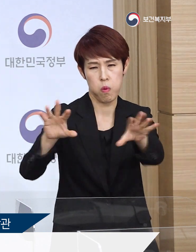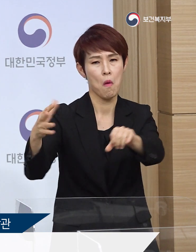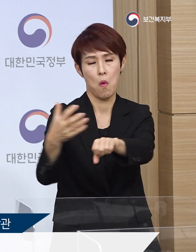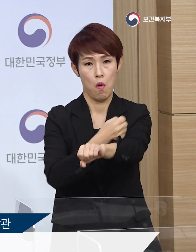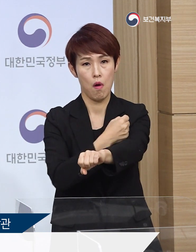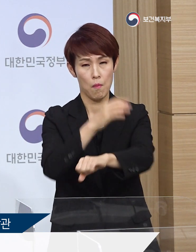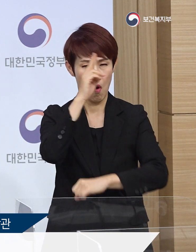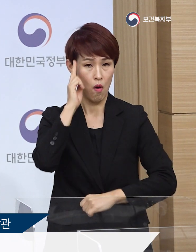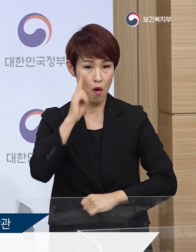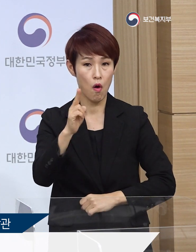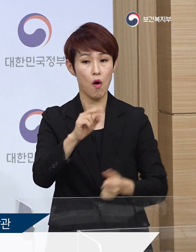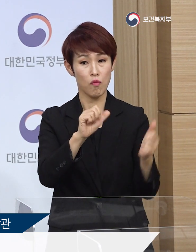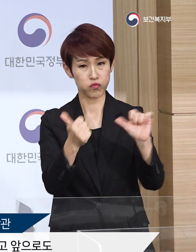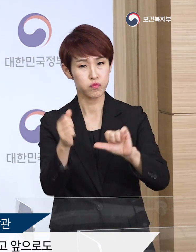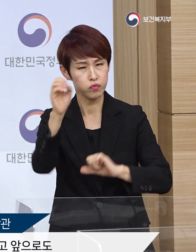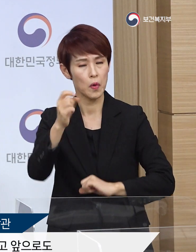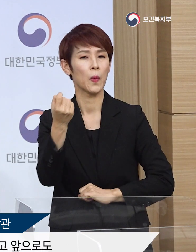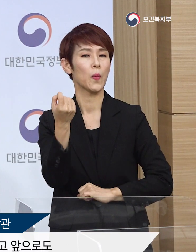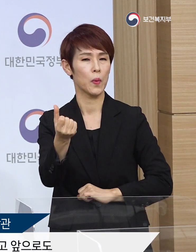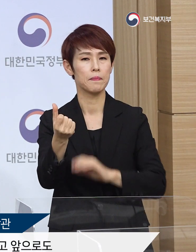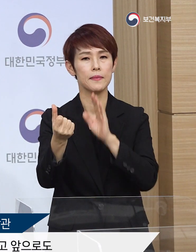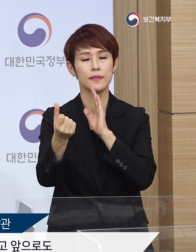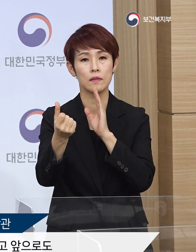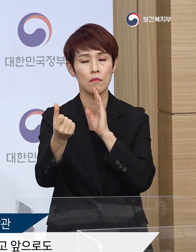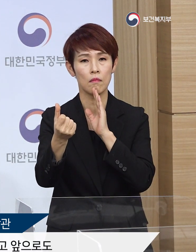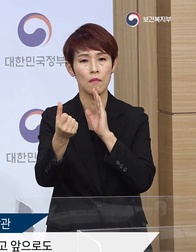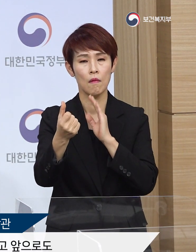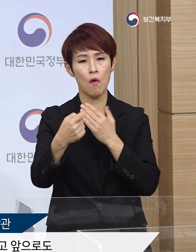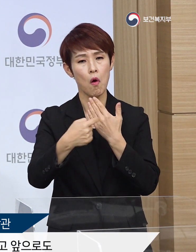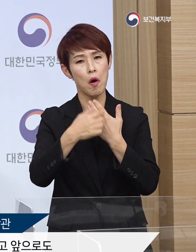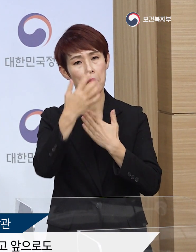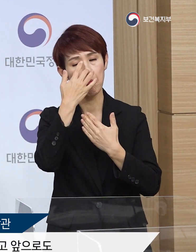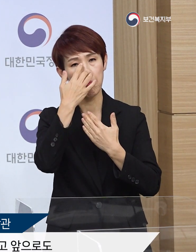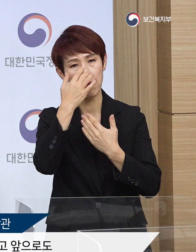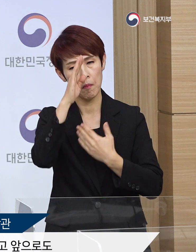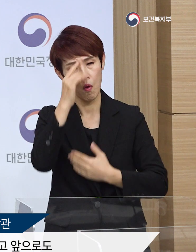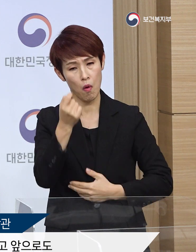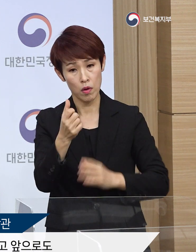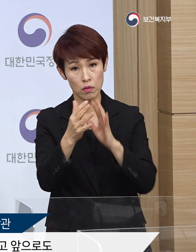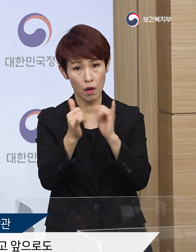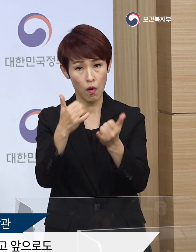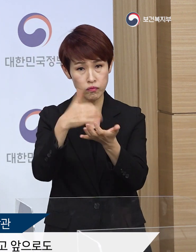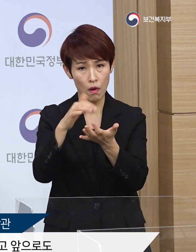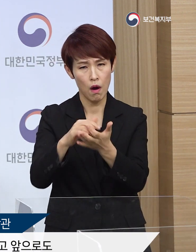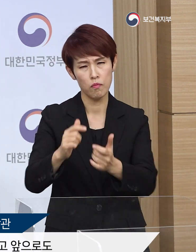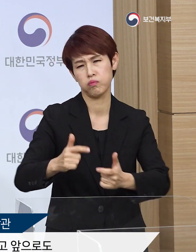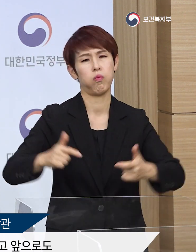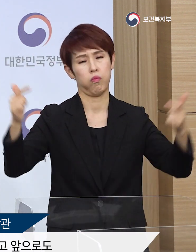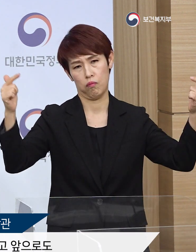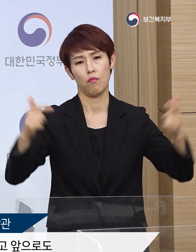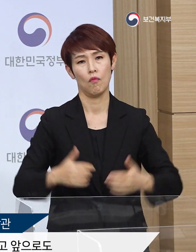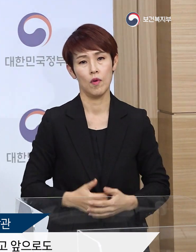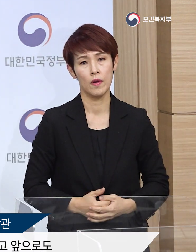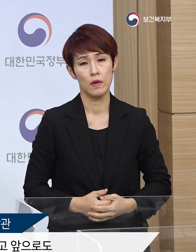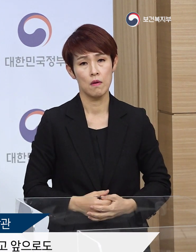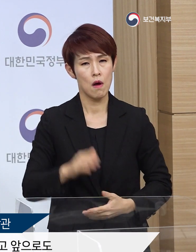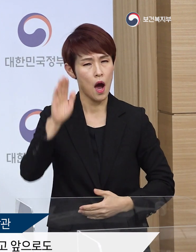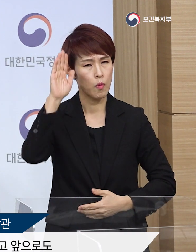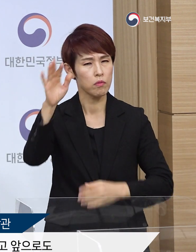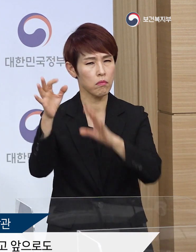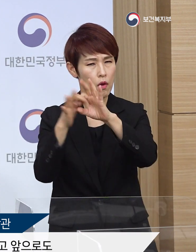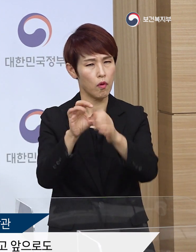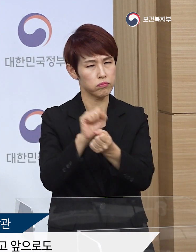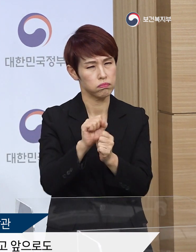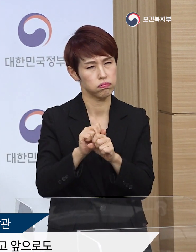중증화율과 치명률이 낮습니다. 이 때문에 무증상, 경증 확진자가 다수 발생하고 있고 앞으로도